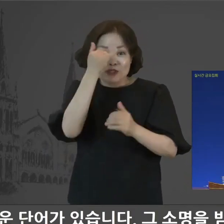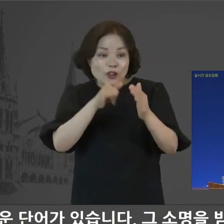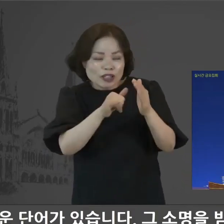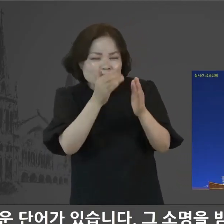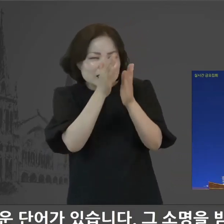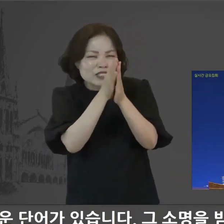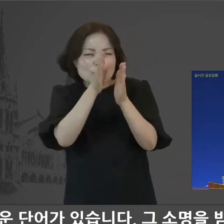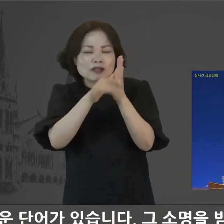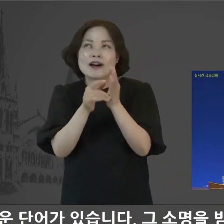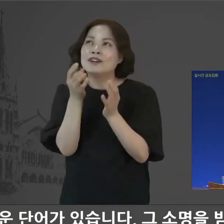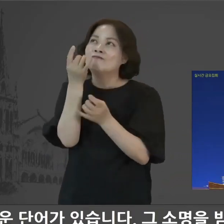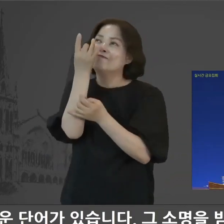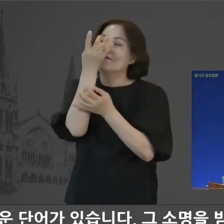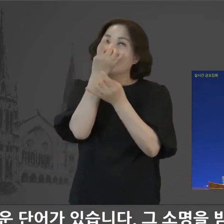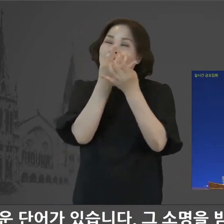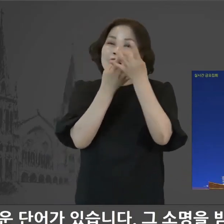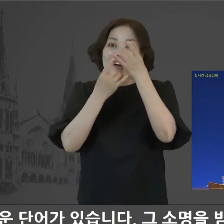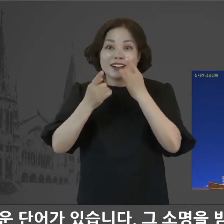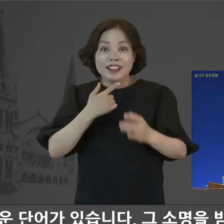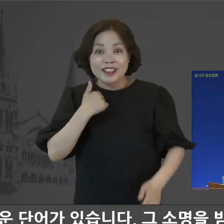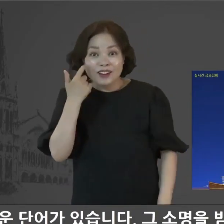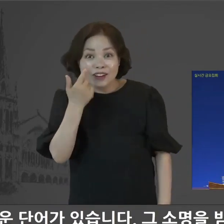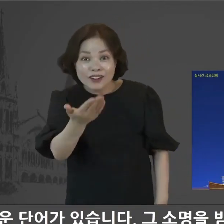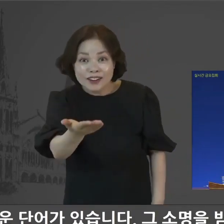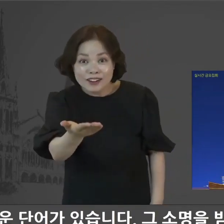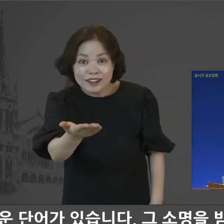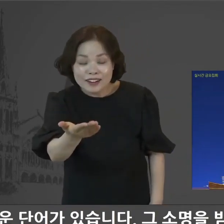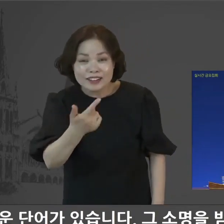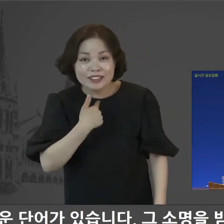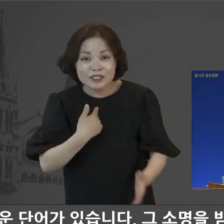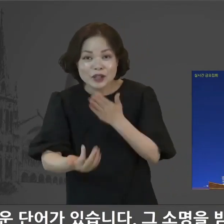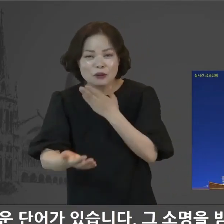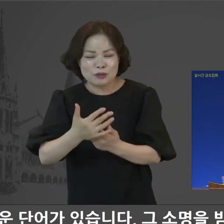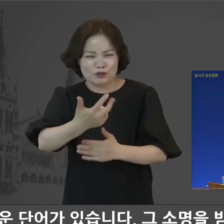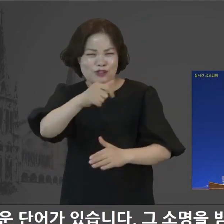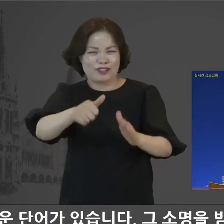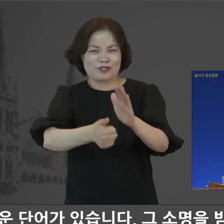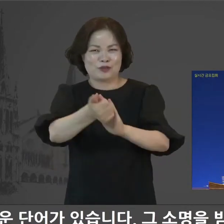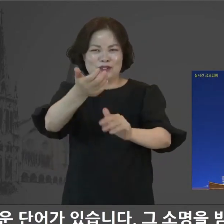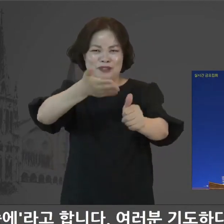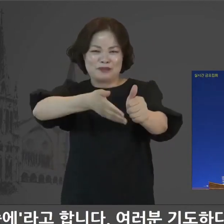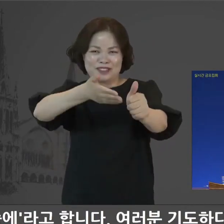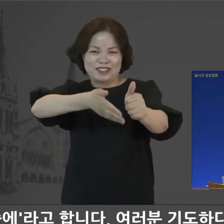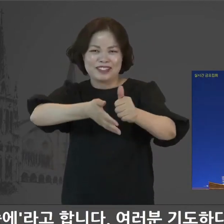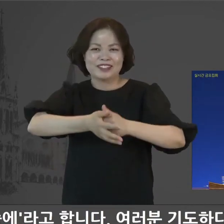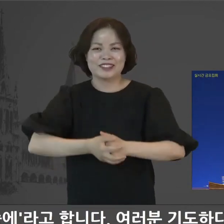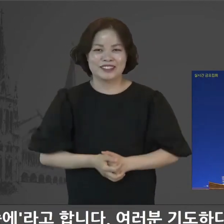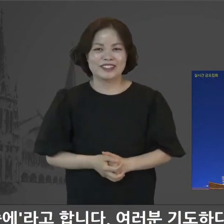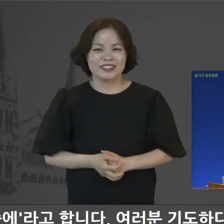여러분, 기도하다가 황홀해 본 적 있으십니까? 그런 경험 있으시기를 주 안에서 소망하며 축원합니다.